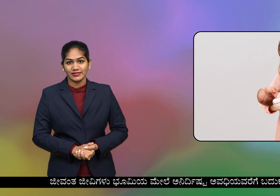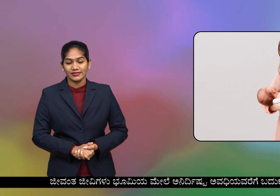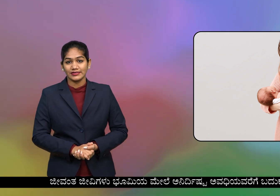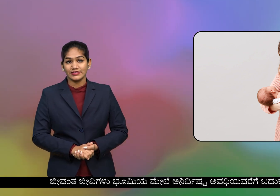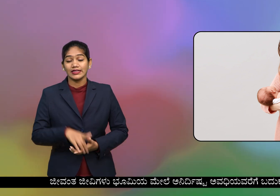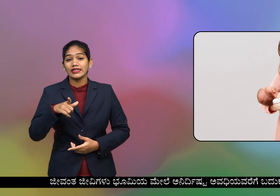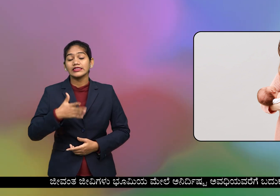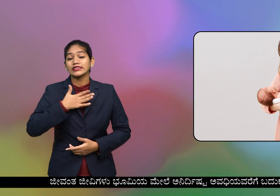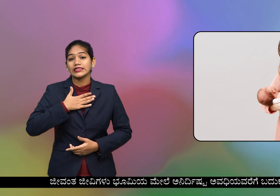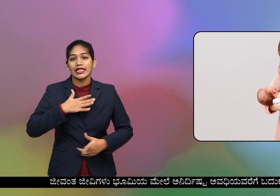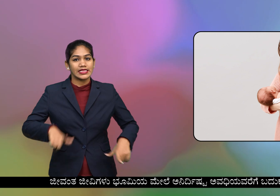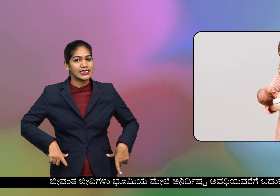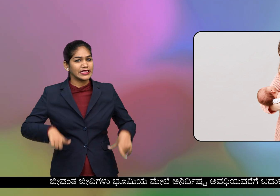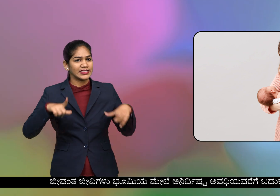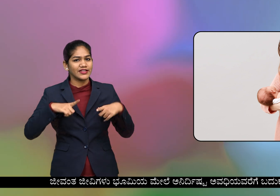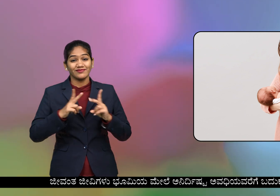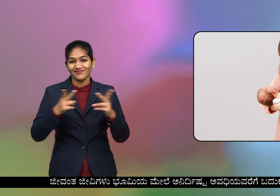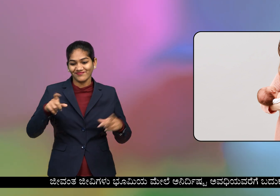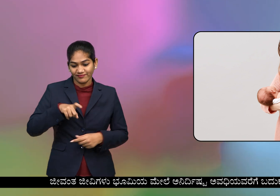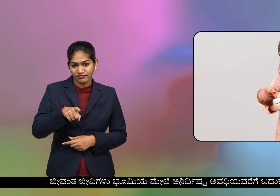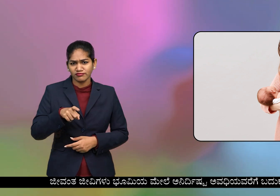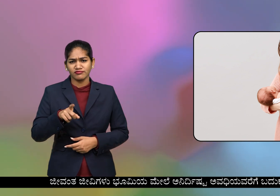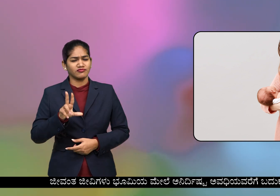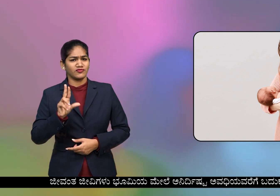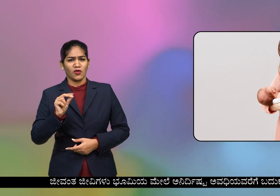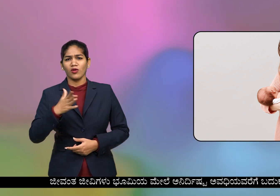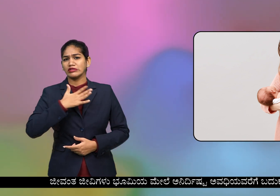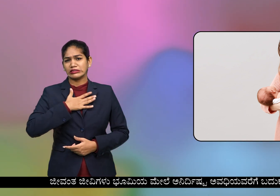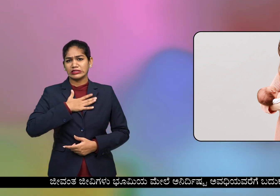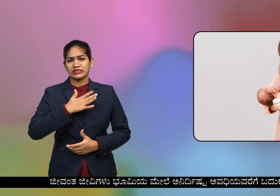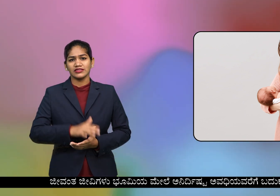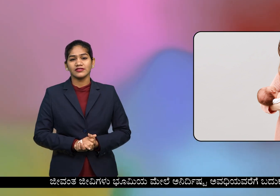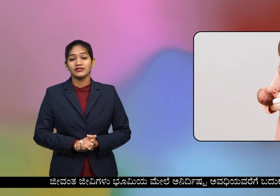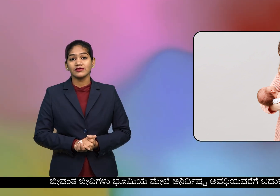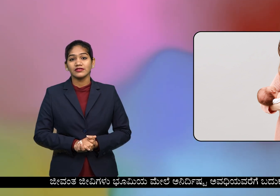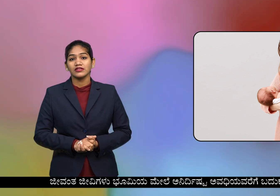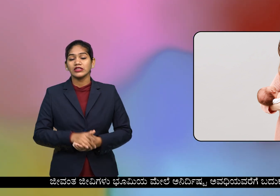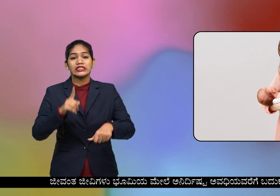ಜೀವಂತ ಜೀವಿಗಳು ಭೂಮಿಯ ಮೇಲೆ ಅನಿರ್ದಿಷ್ಟ ಅವಧಿಯವರೆಗೆ ಬದುಕಲು ಸಾಧ್ಯವಿಲ್ಲ.